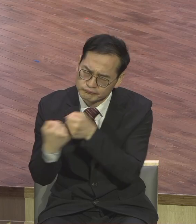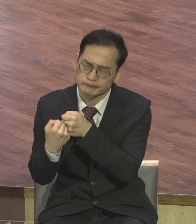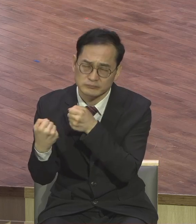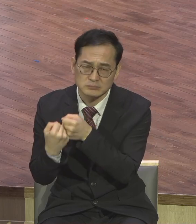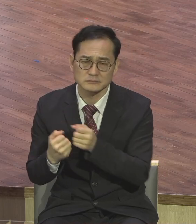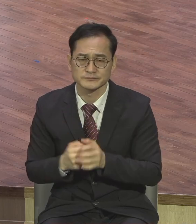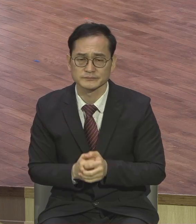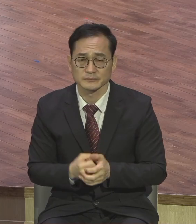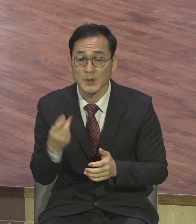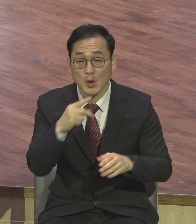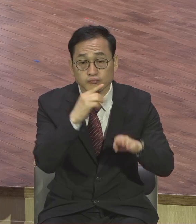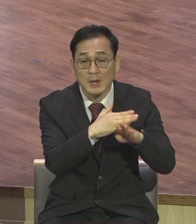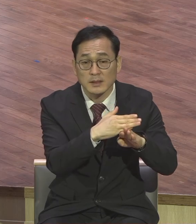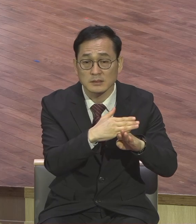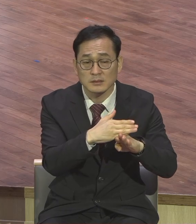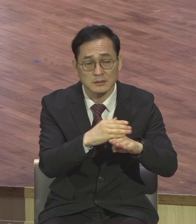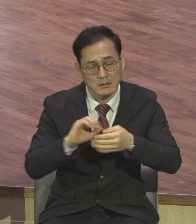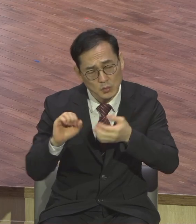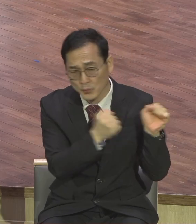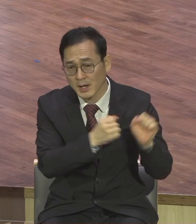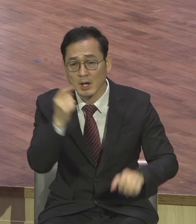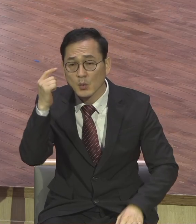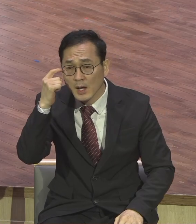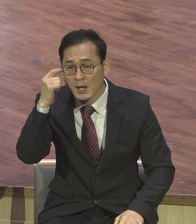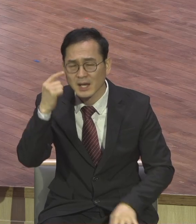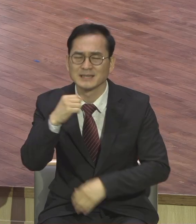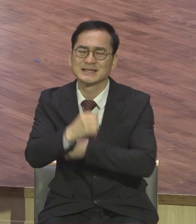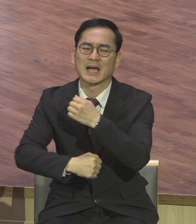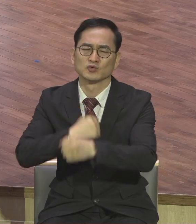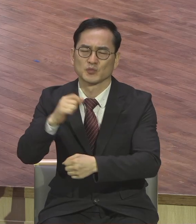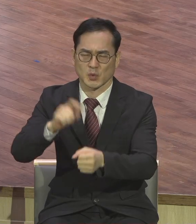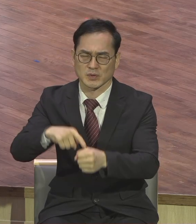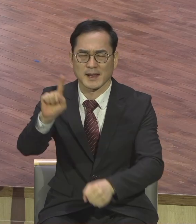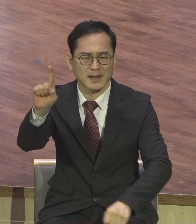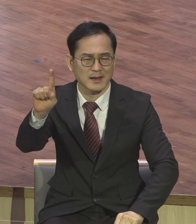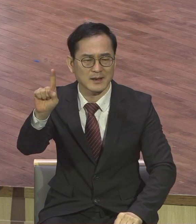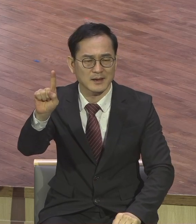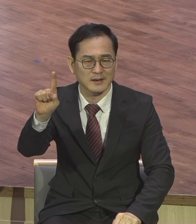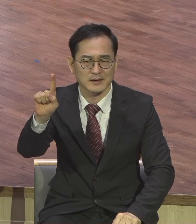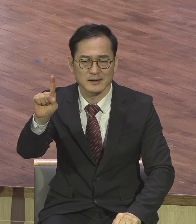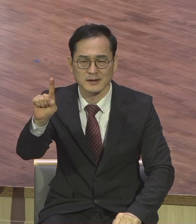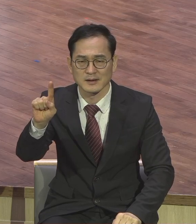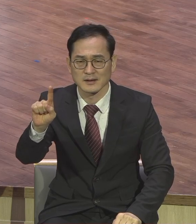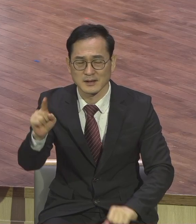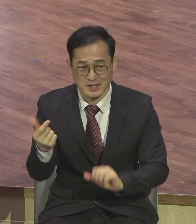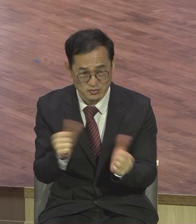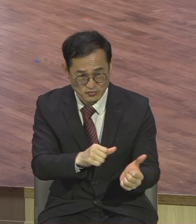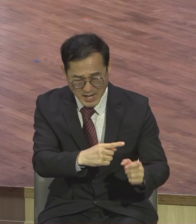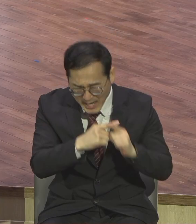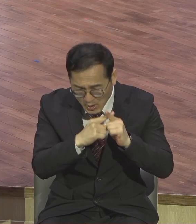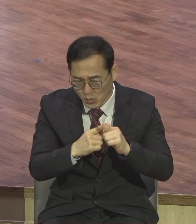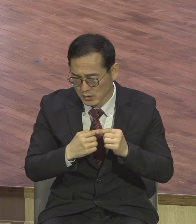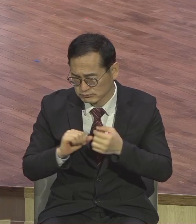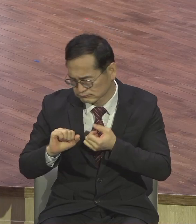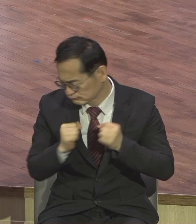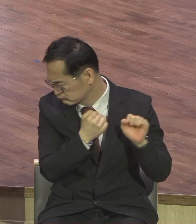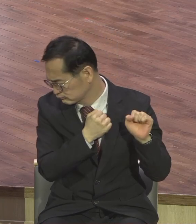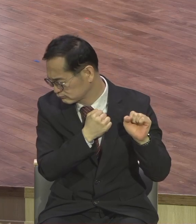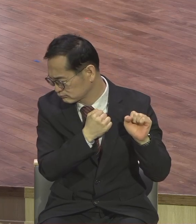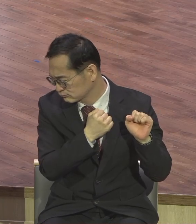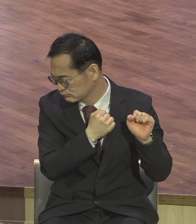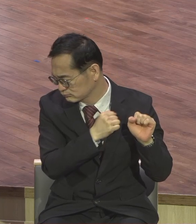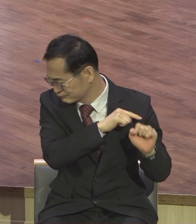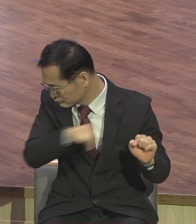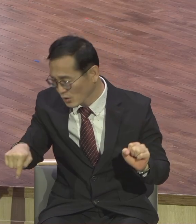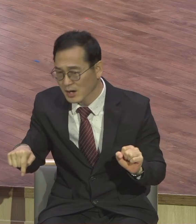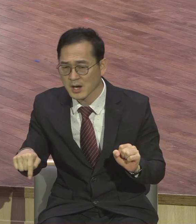북한에서 탈북자들은 자유를 찾기 위해서 목숨을 걸고 그렇게 탈북을 해서 자유를 찾았습니다.